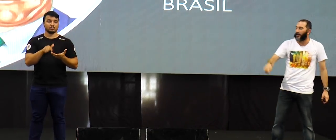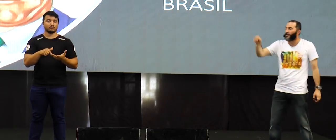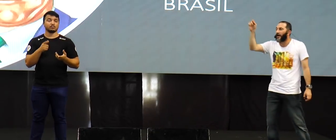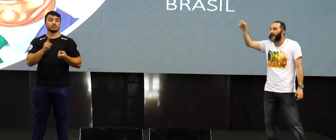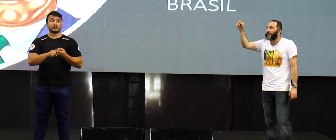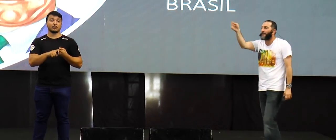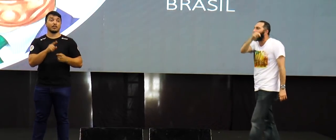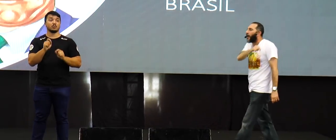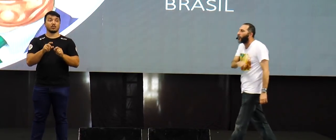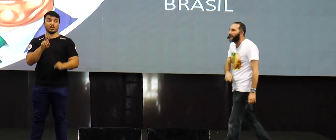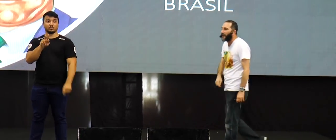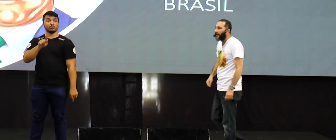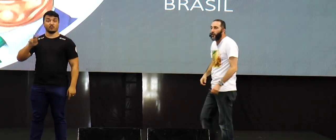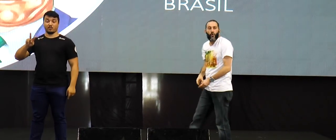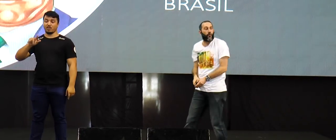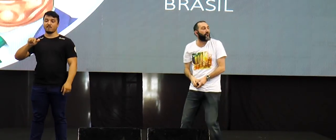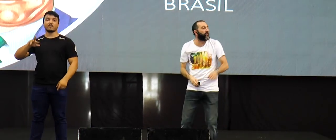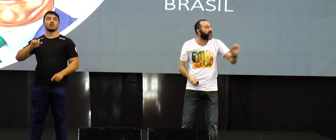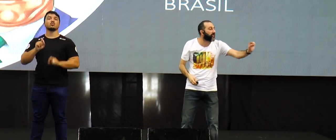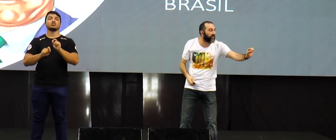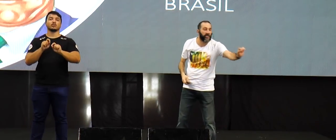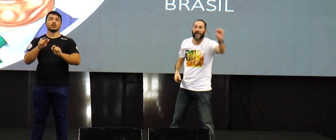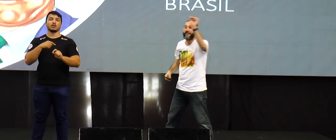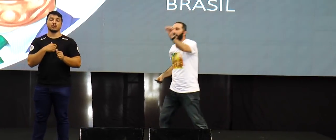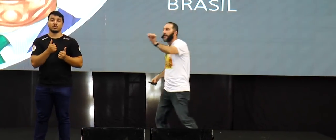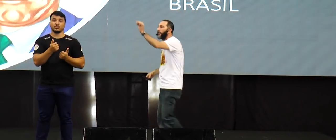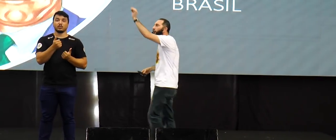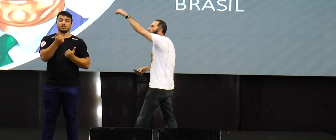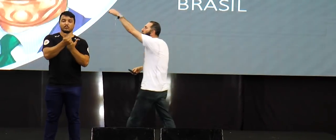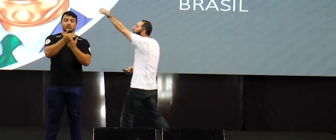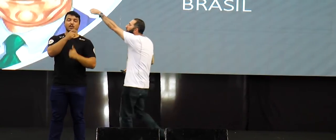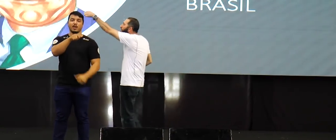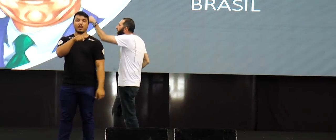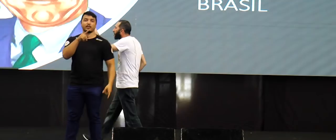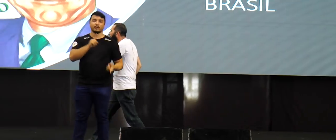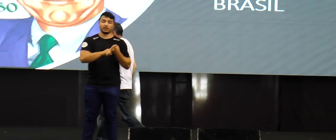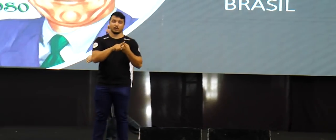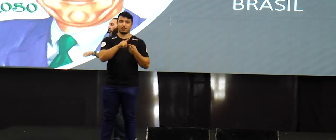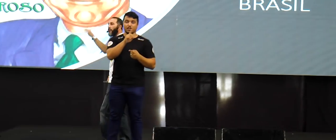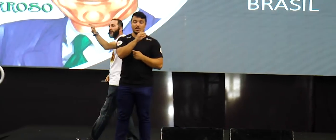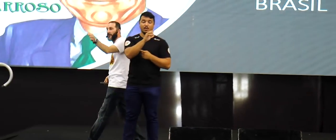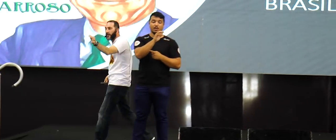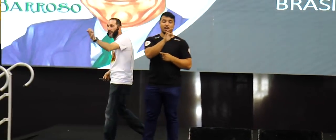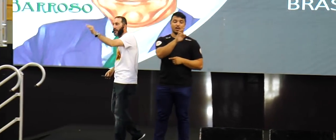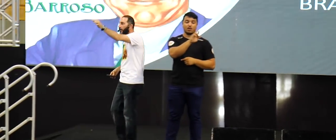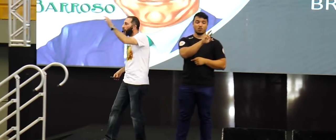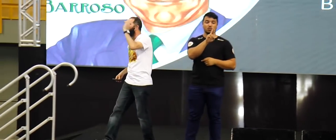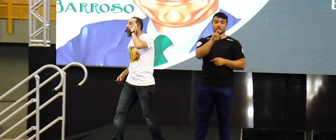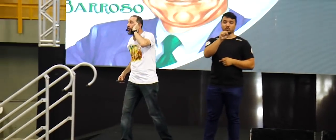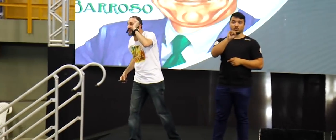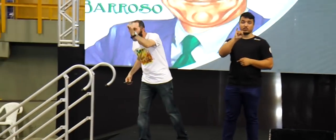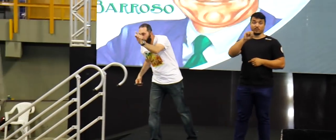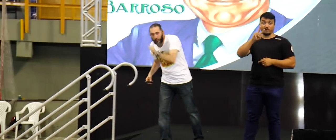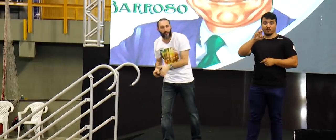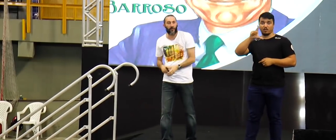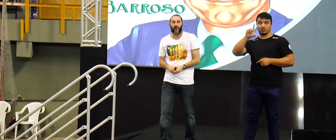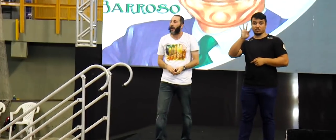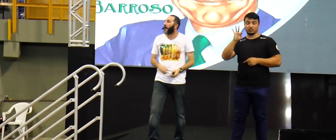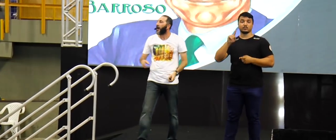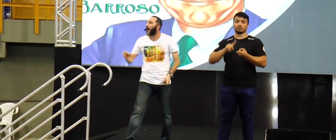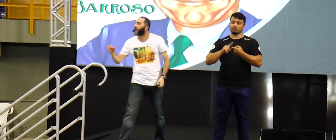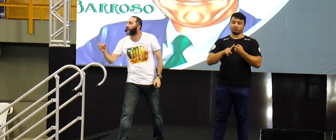Vargas, ele estará na pauta com Franklin Delano Roosevelt. Com Franklin Delano